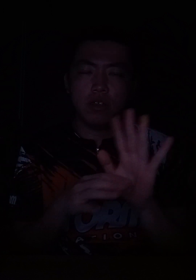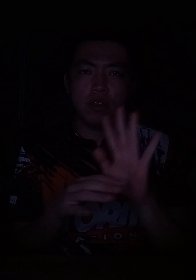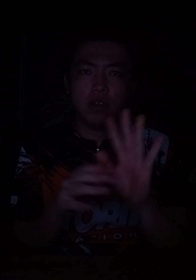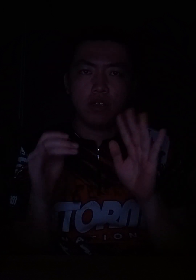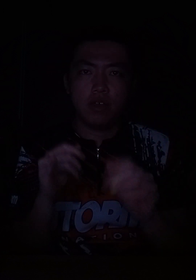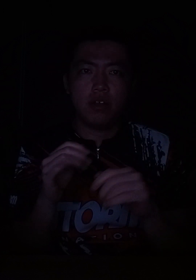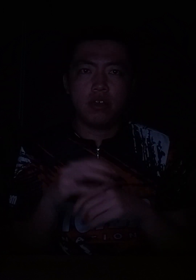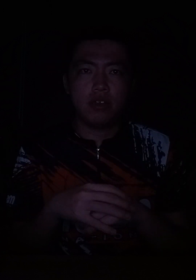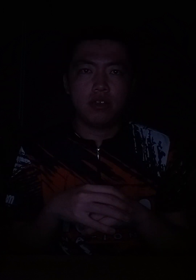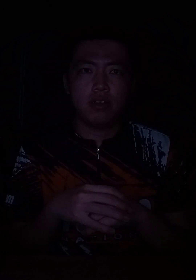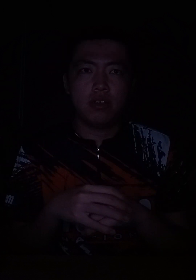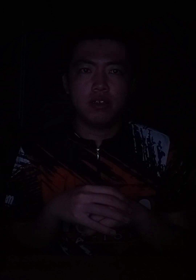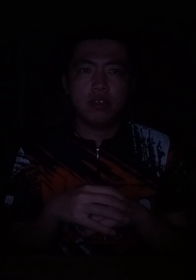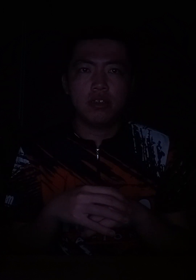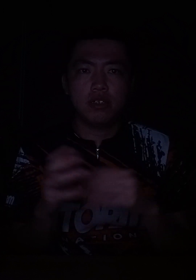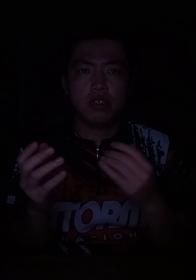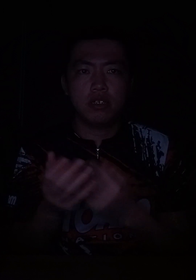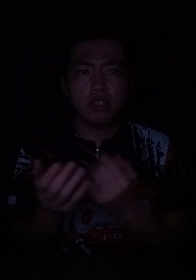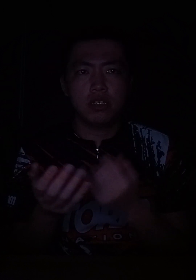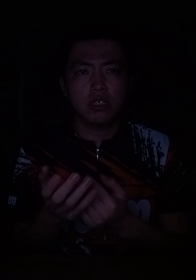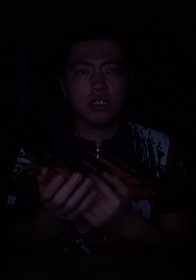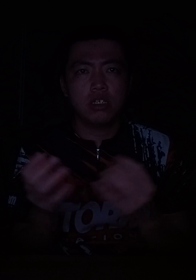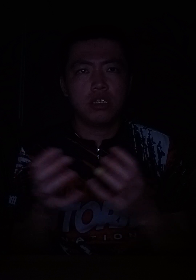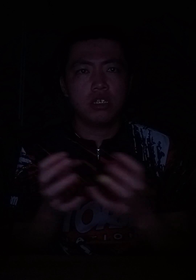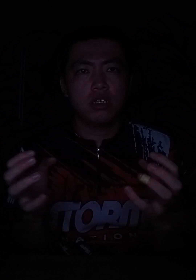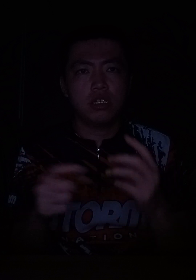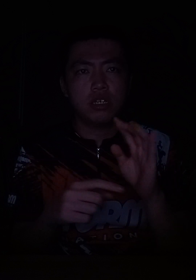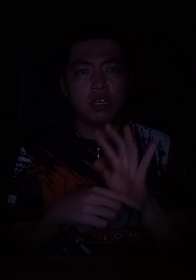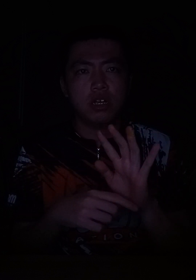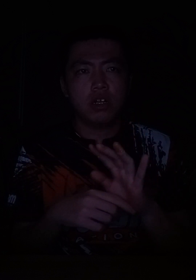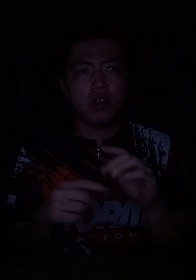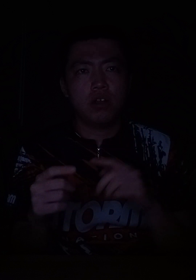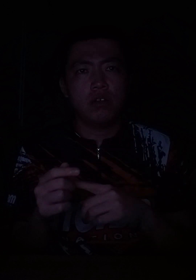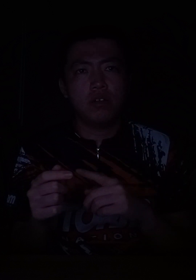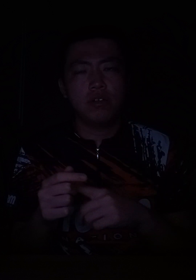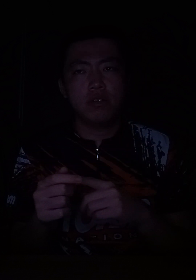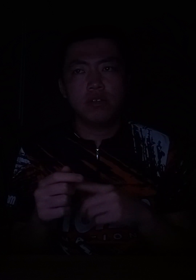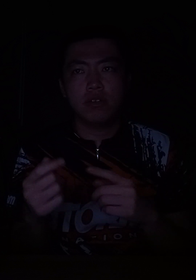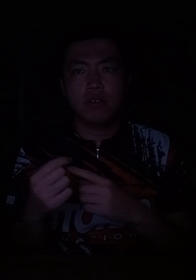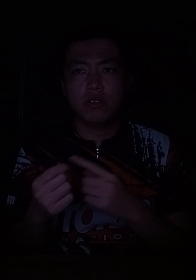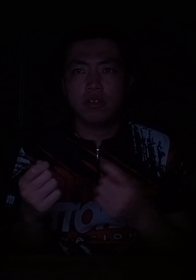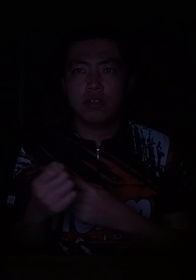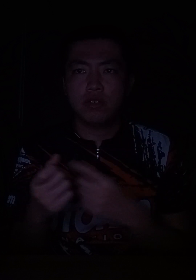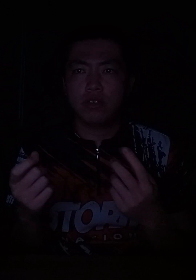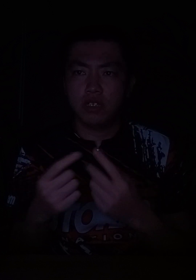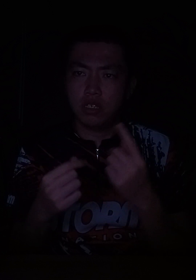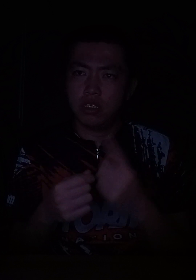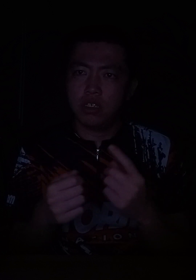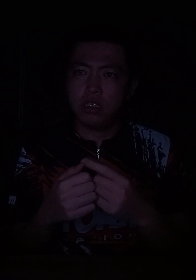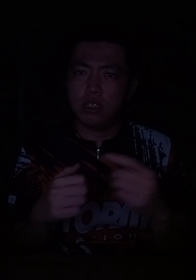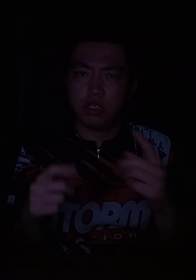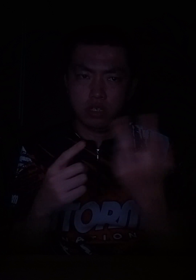조사됐습니다. 고용노동부는 A씨 소속 업체가 중대재해처벌법을 위반했는지 조사에